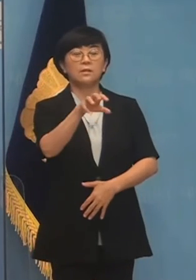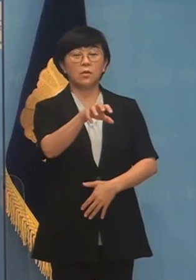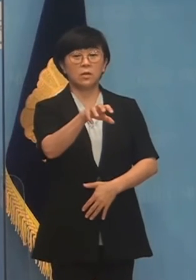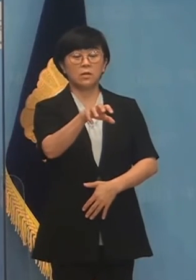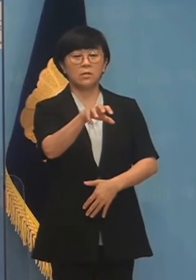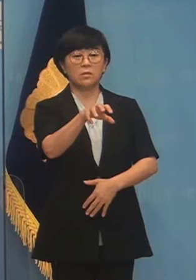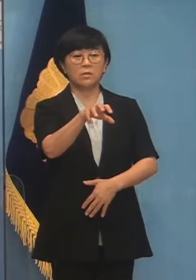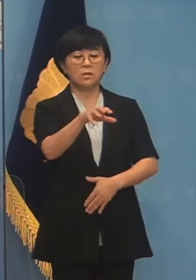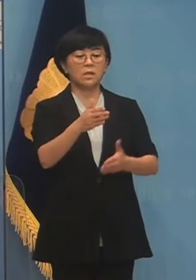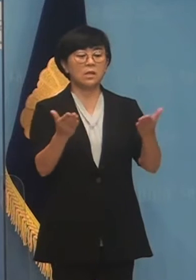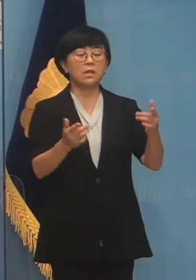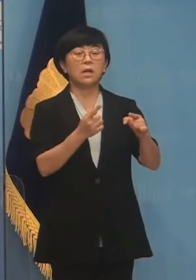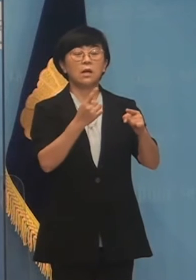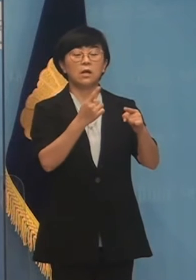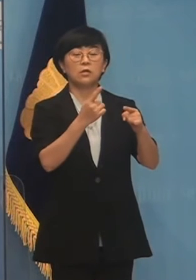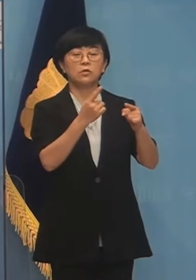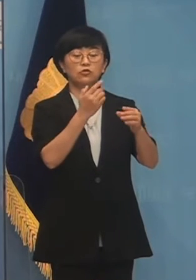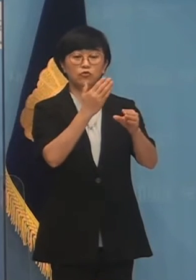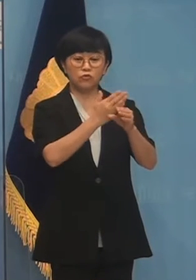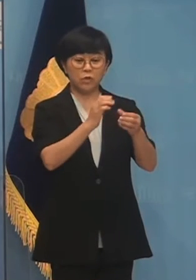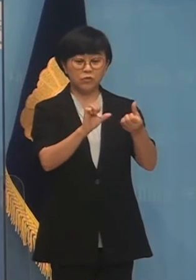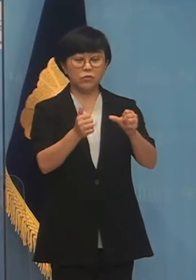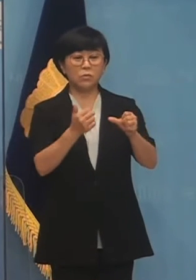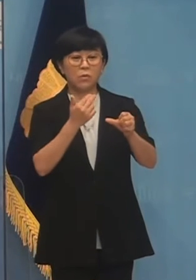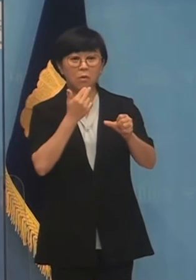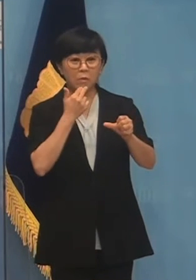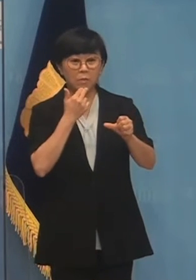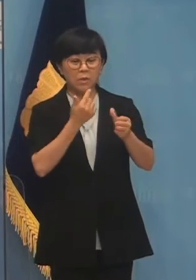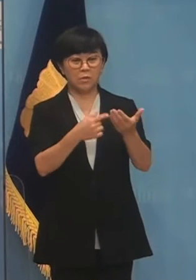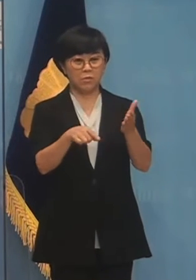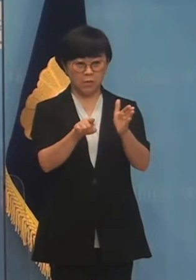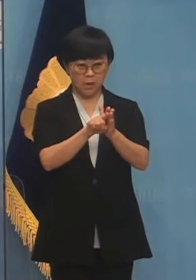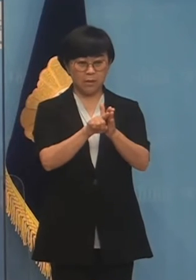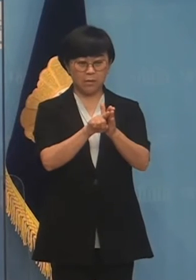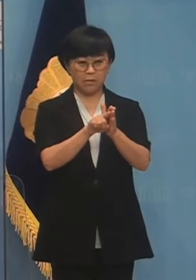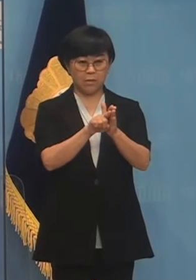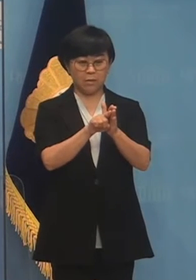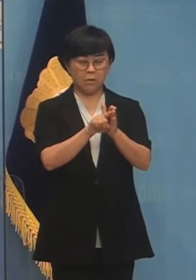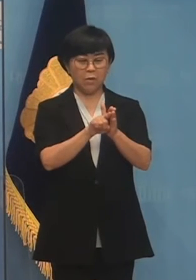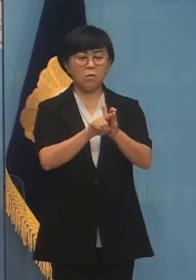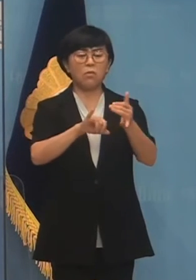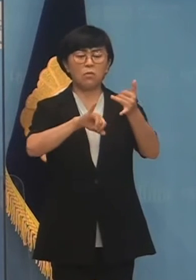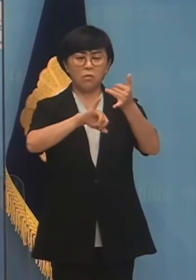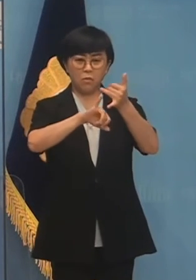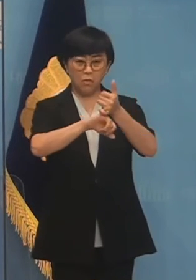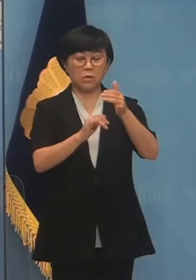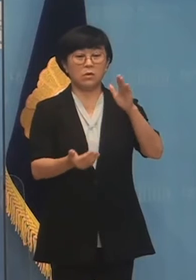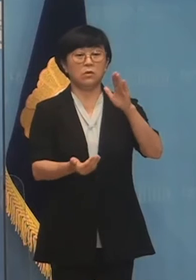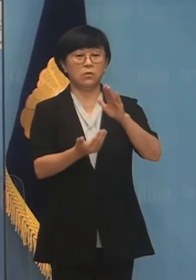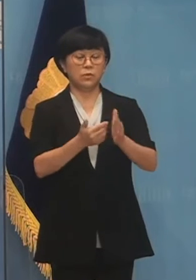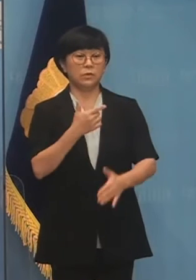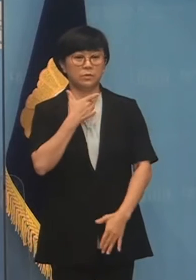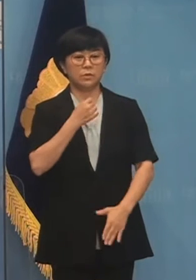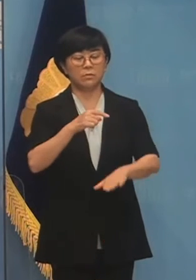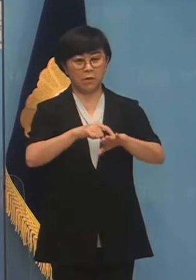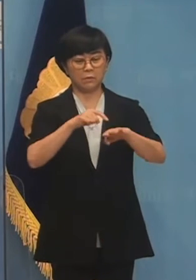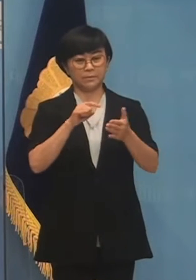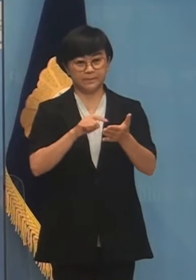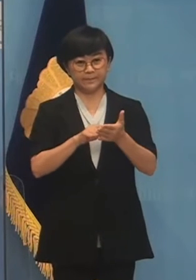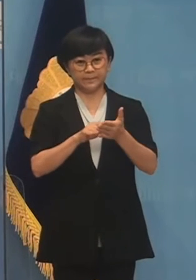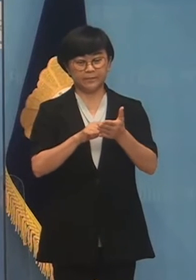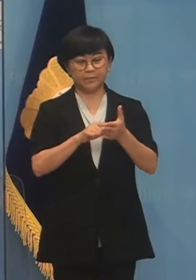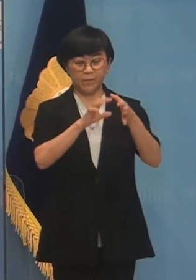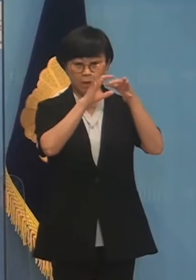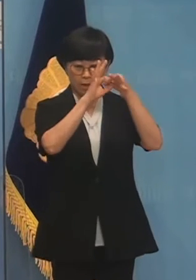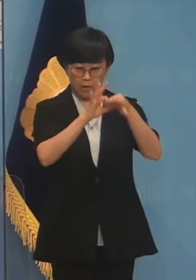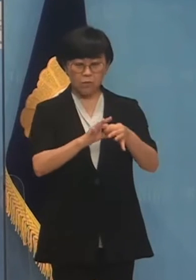현장에서 일하다 죽지 않는 일터를 만들기 위한 것만큼은 반드시 이루어내겠다는 그런 마음으로